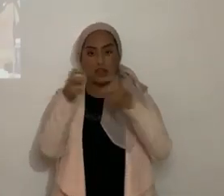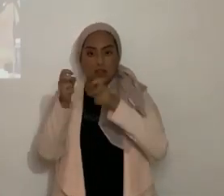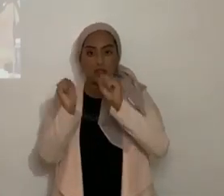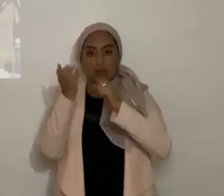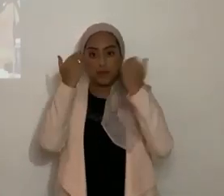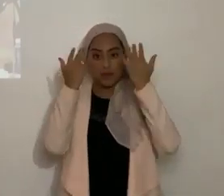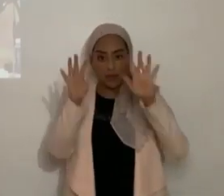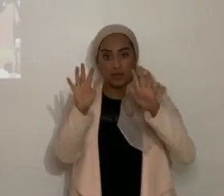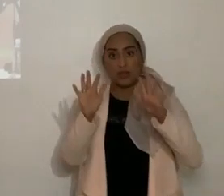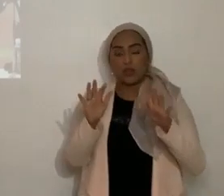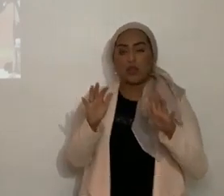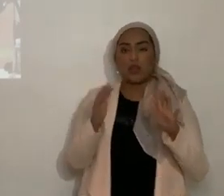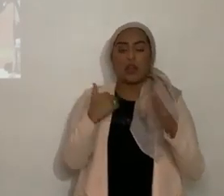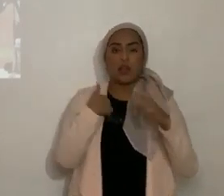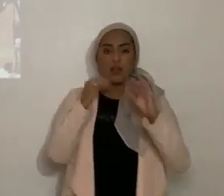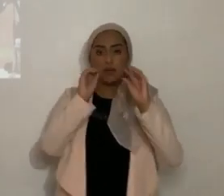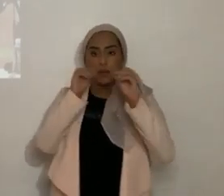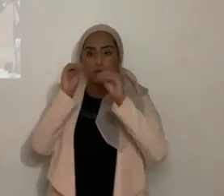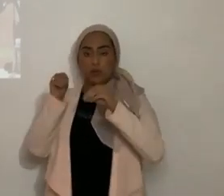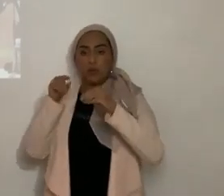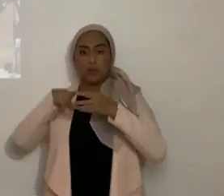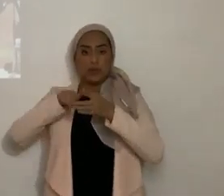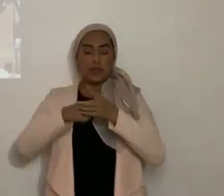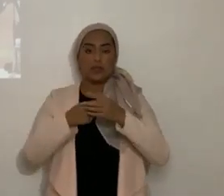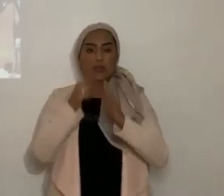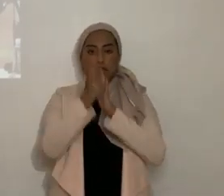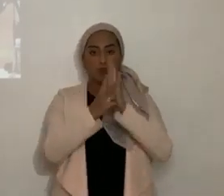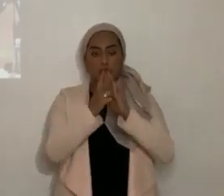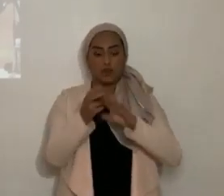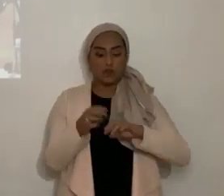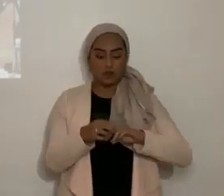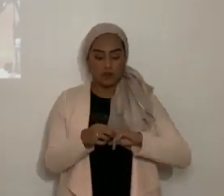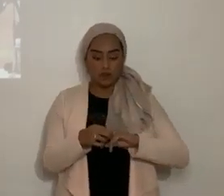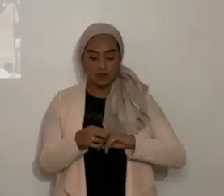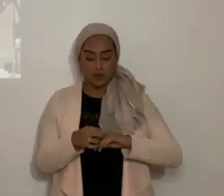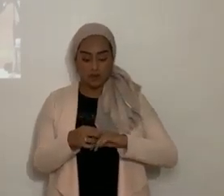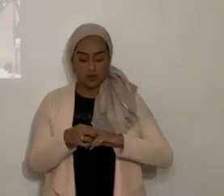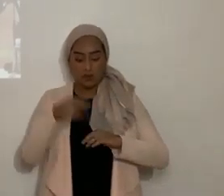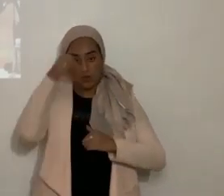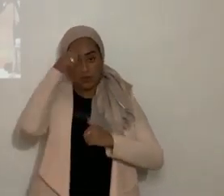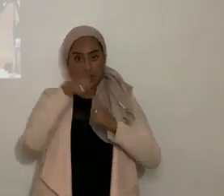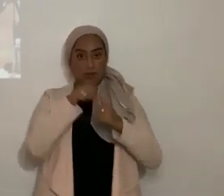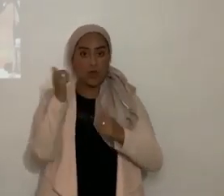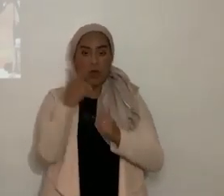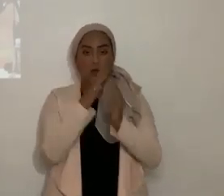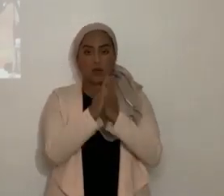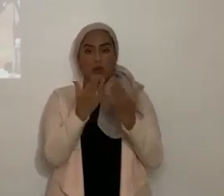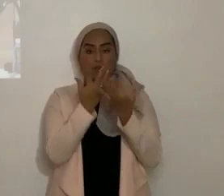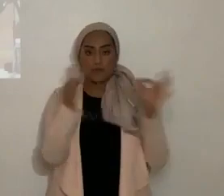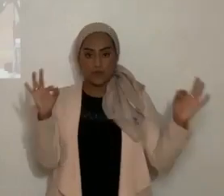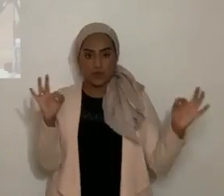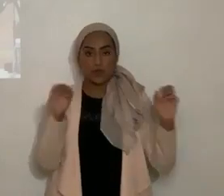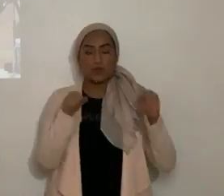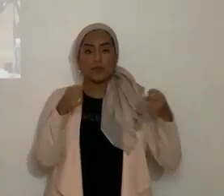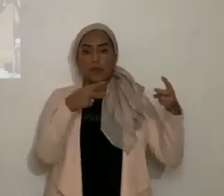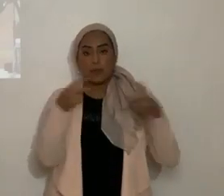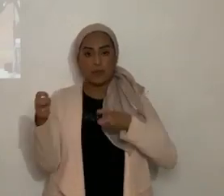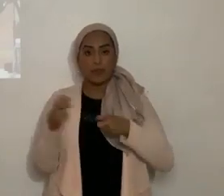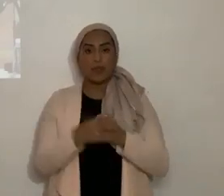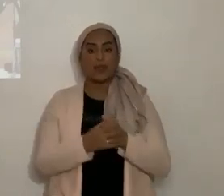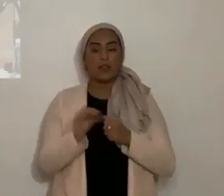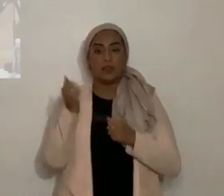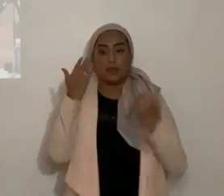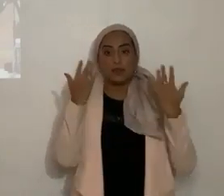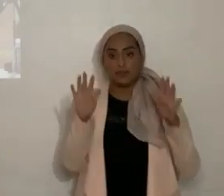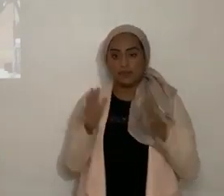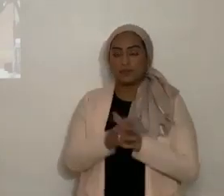fuera de Shabbat, estuvieron apareciendo al inicio del video, ¿sí? Recuerden que todos los libros son gratuitos y los pueden descargar